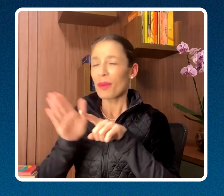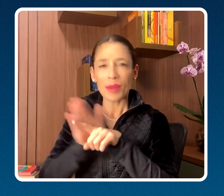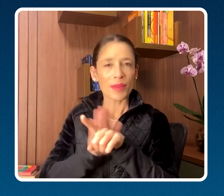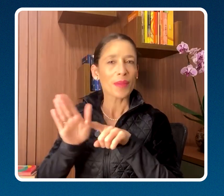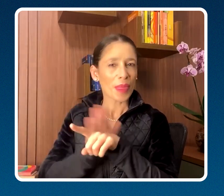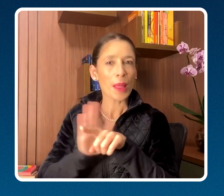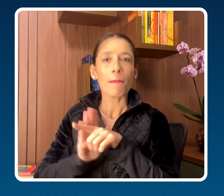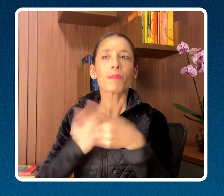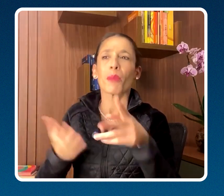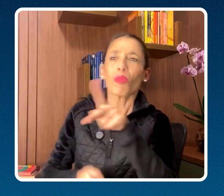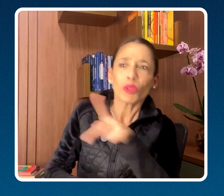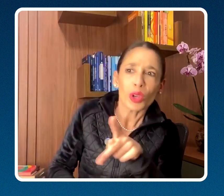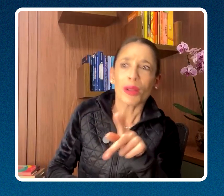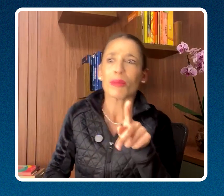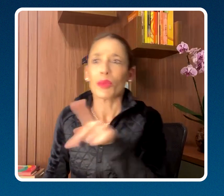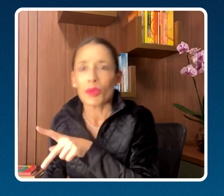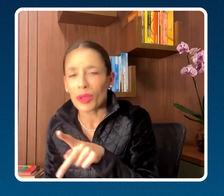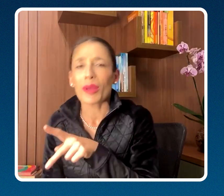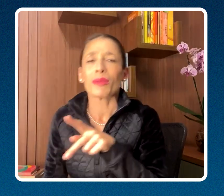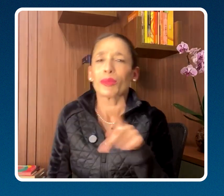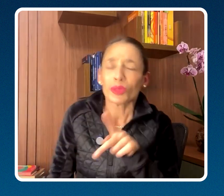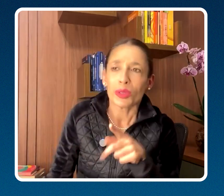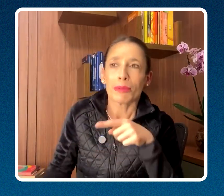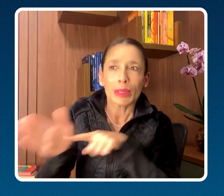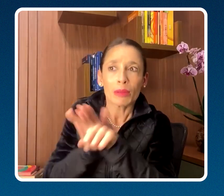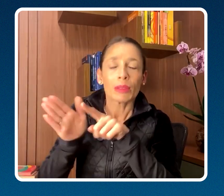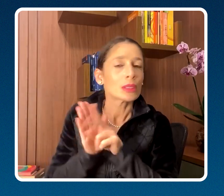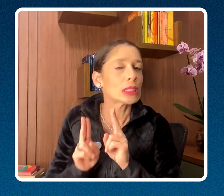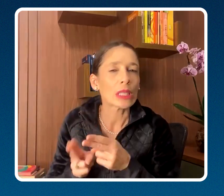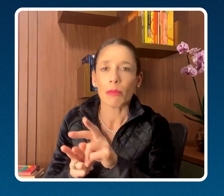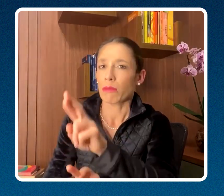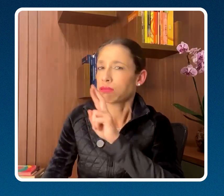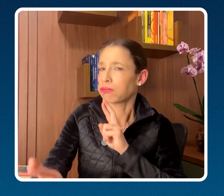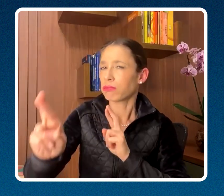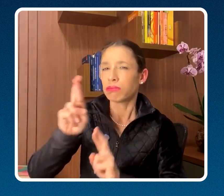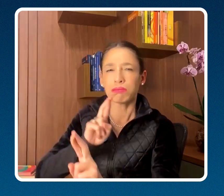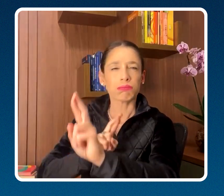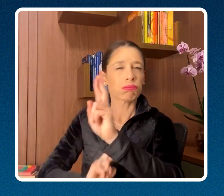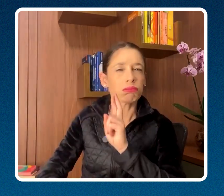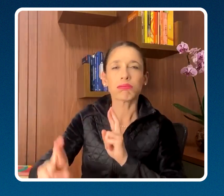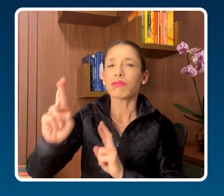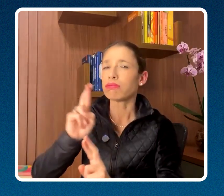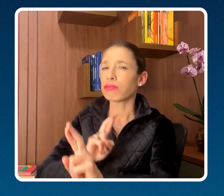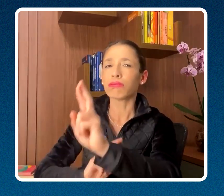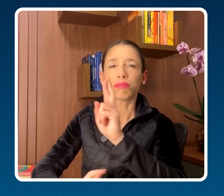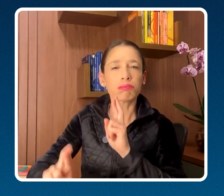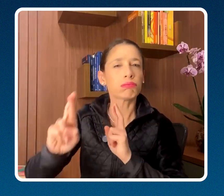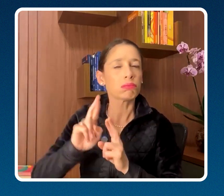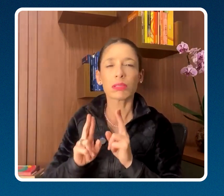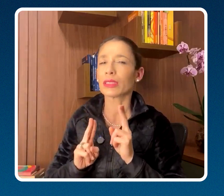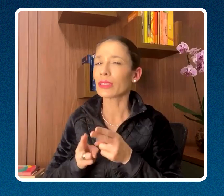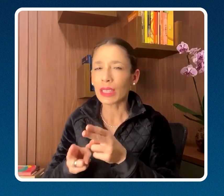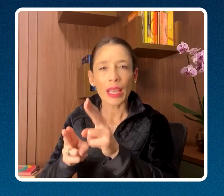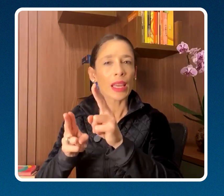ficava, professora, isso assim, professora, sinal assim, e elas me davam aquele suporte, me dão, né? Eu não posso nem